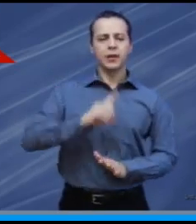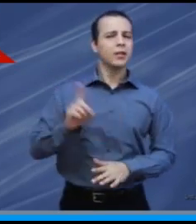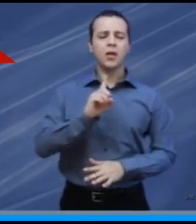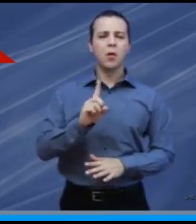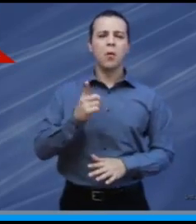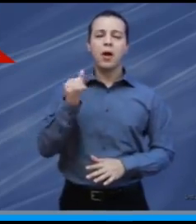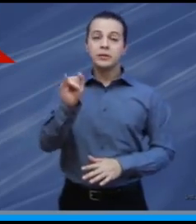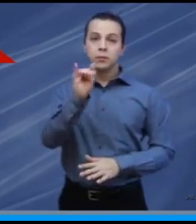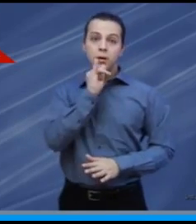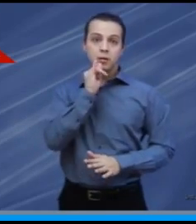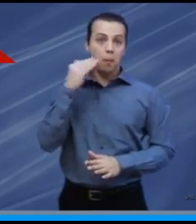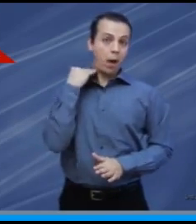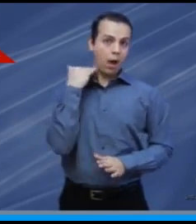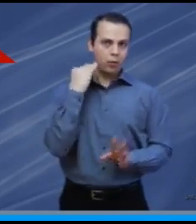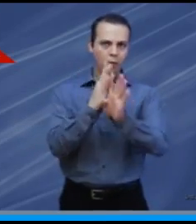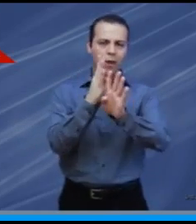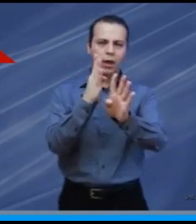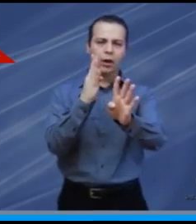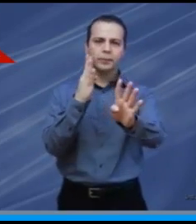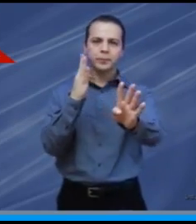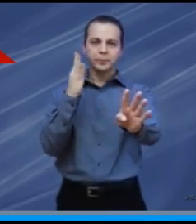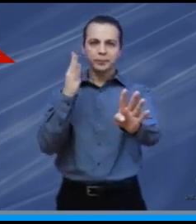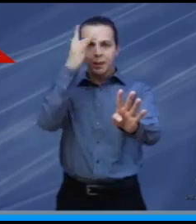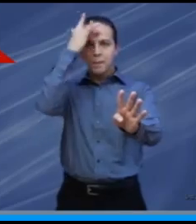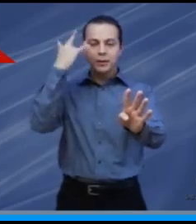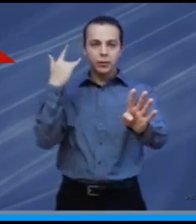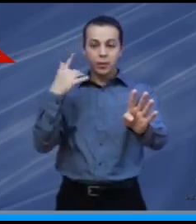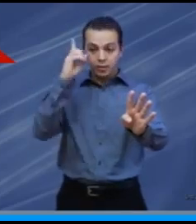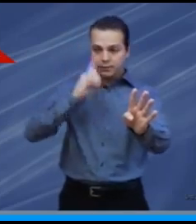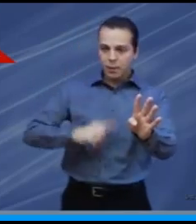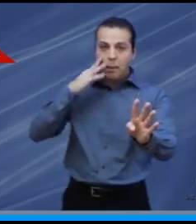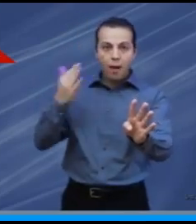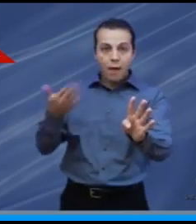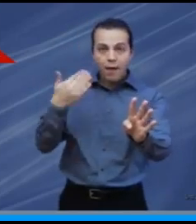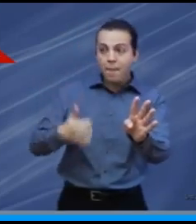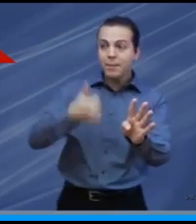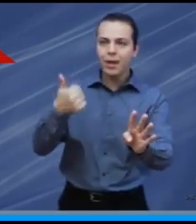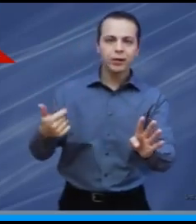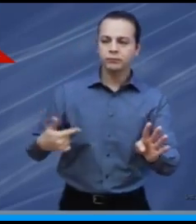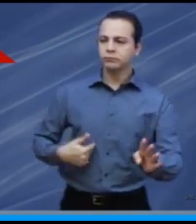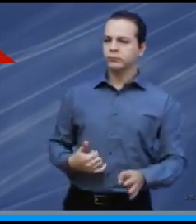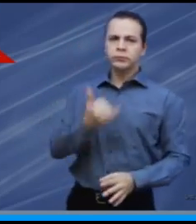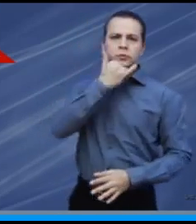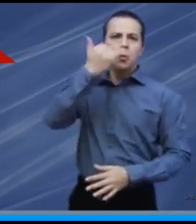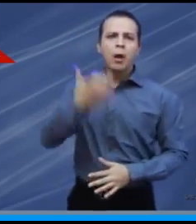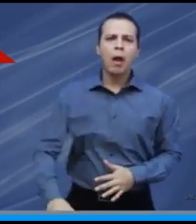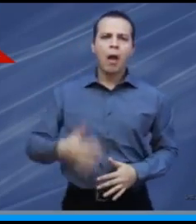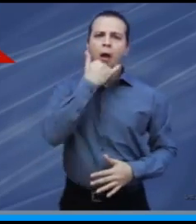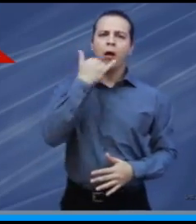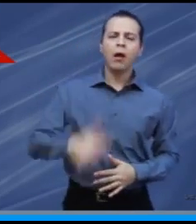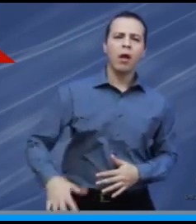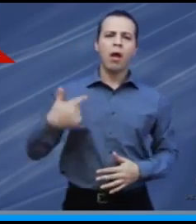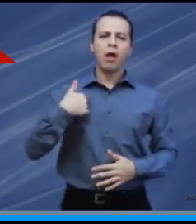Então, se ele está numa fila de banco, você dá espaço para ele, diz, por favor, vá na minha frente, tem gente